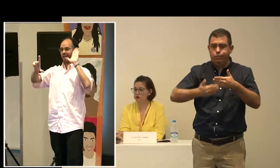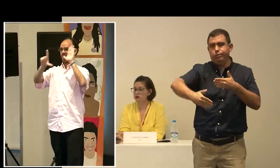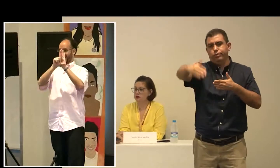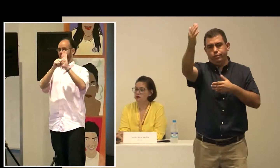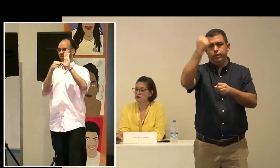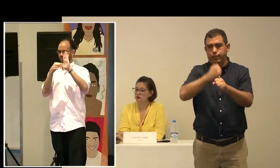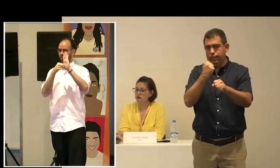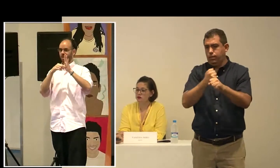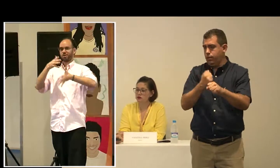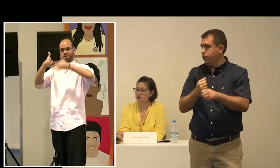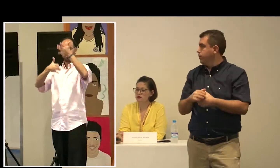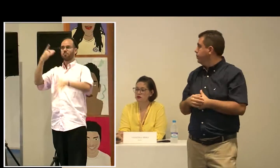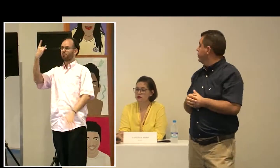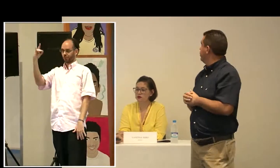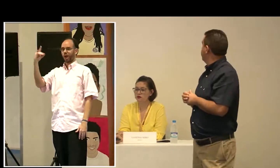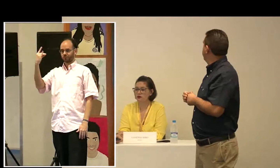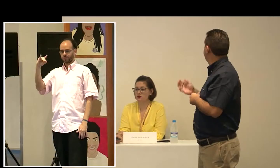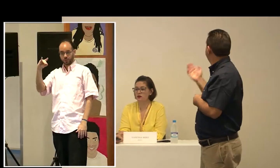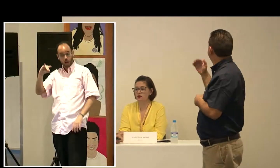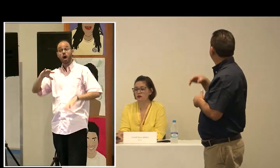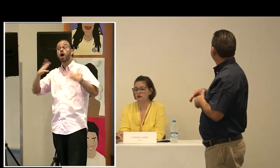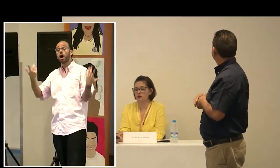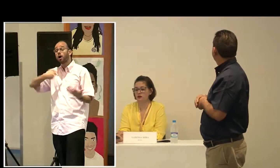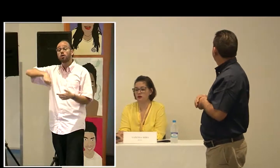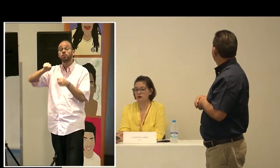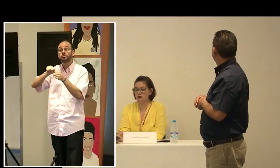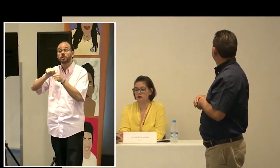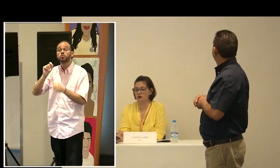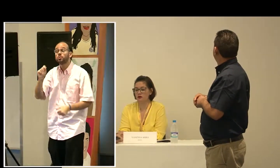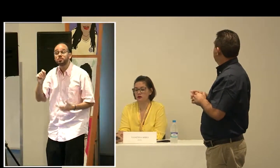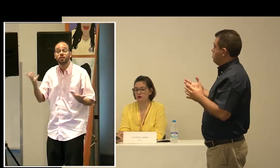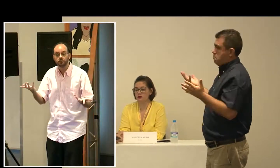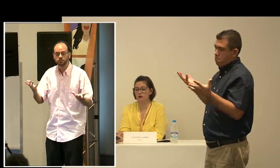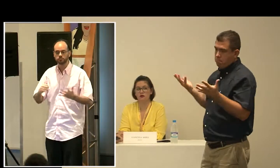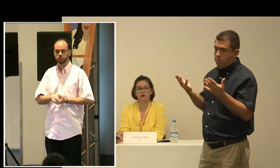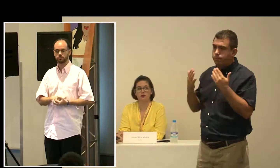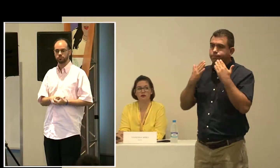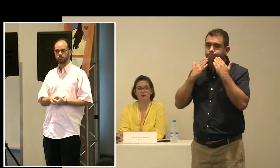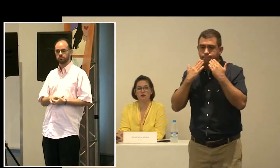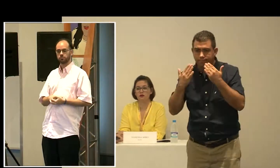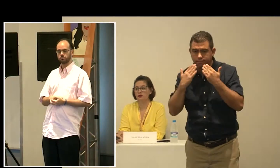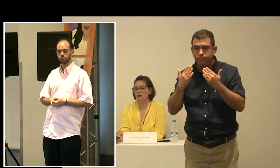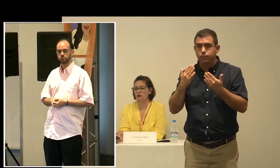luta, o que nós ainda queremos conquistar. A lei que hoje